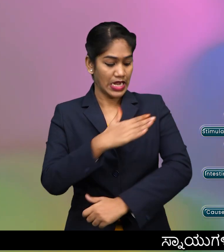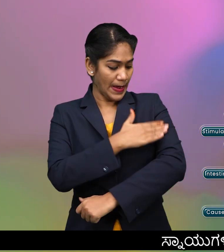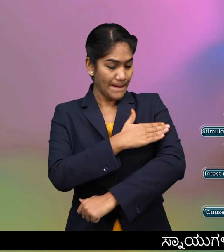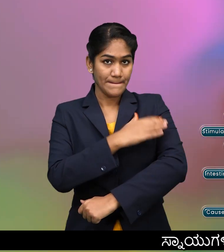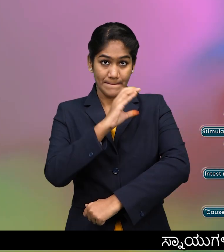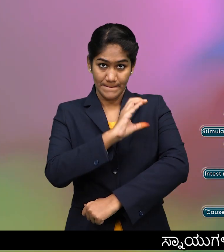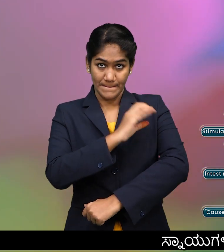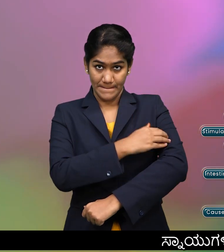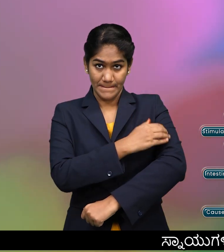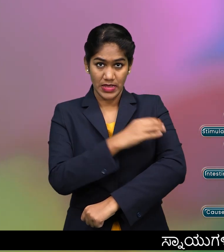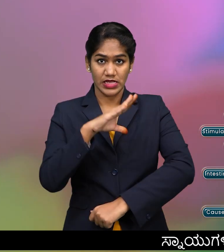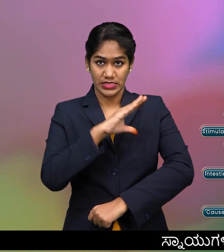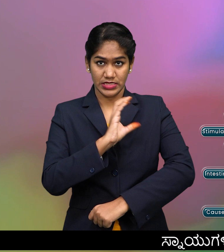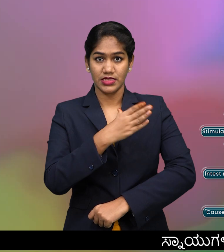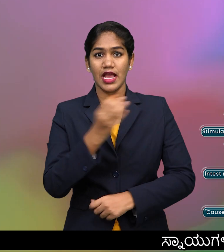ಸ್ನಾಯುಗಳು ಮತ್ತು ಗ್ರಂಥಿಗಳು,